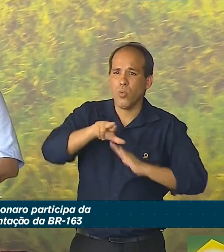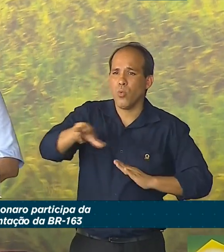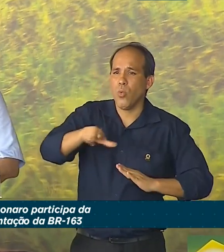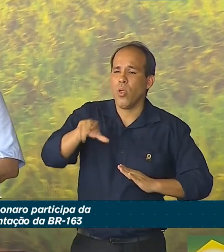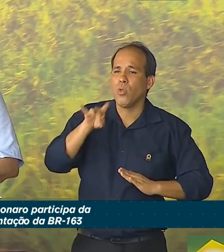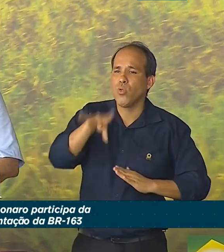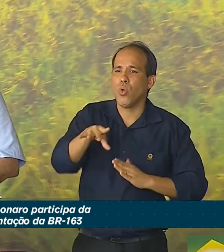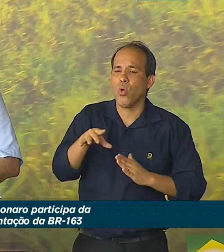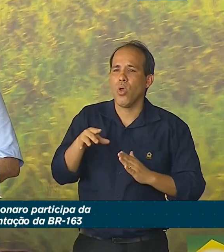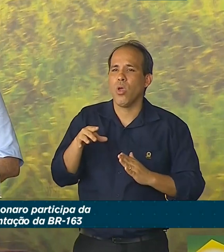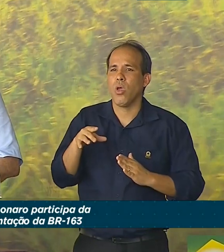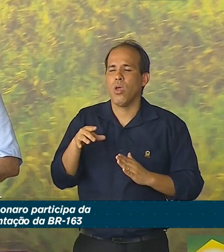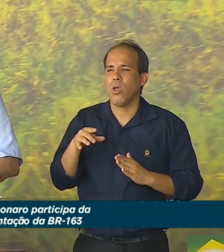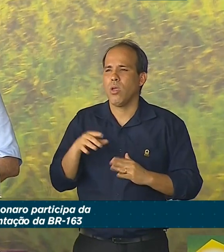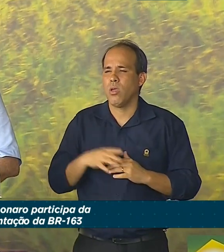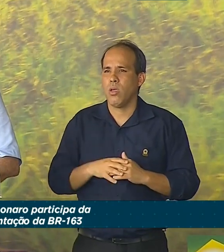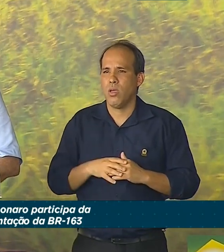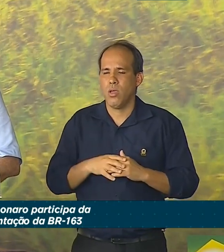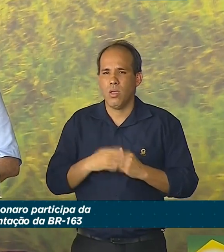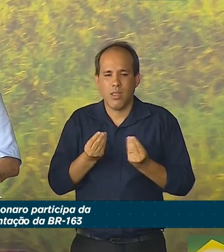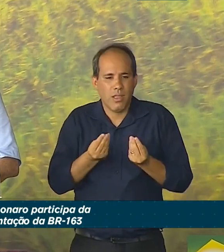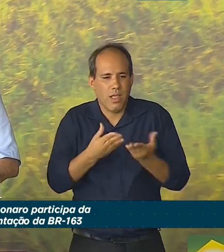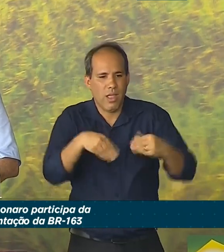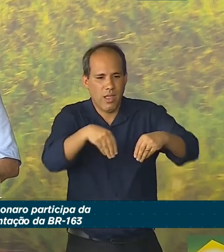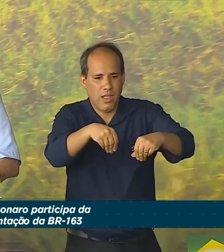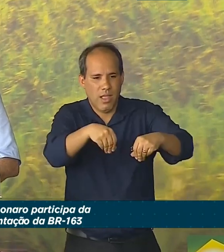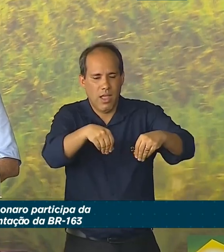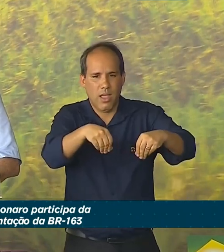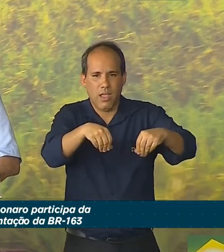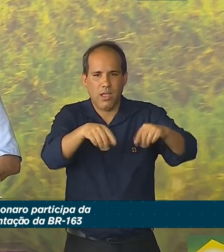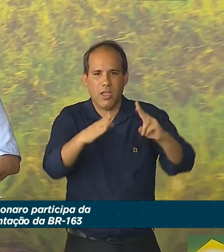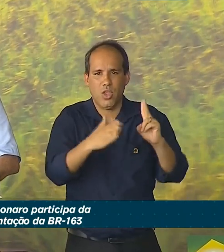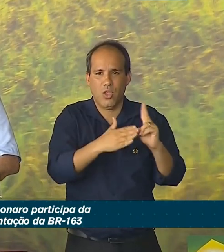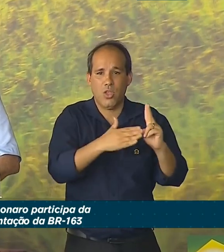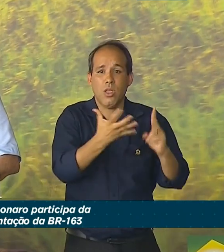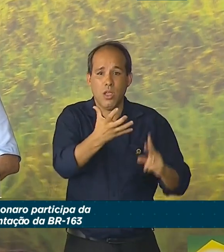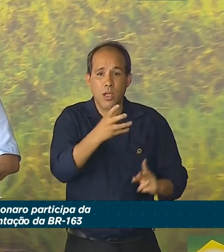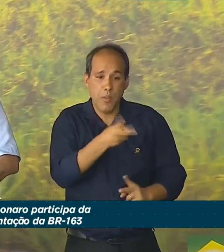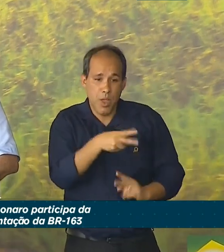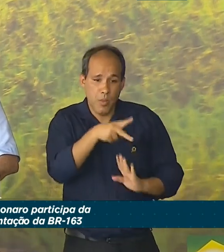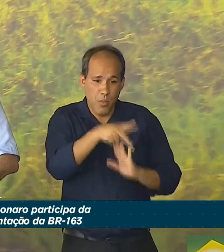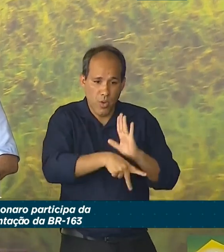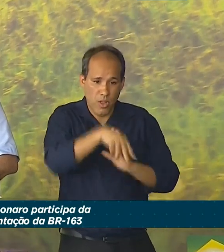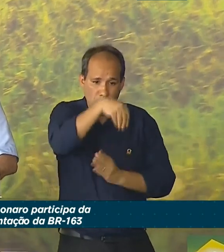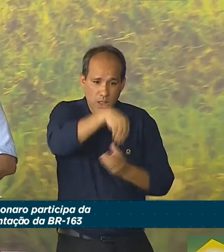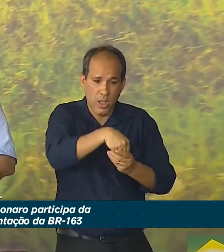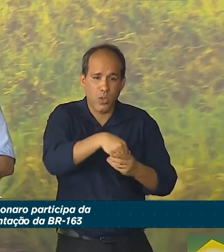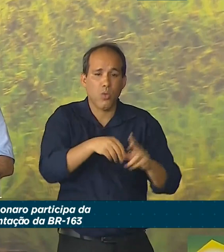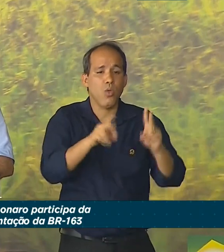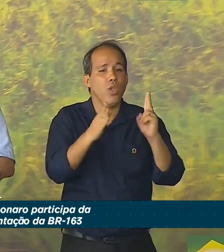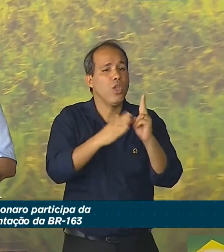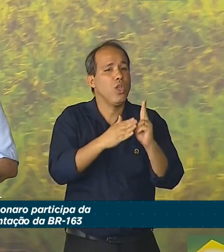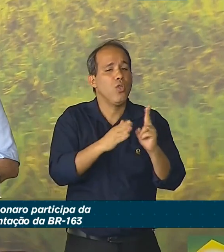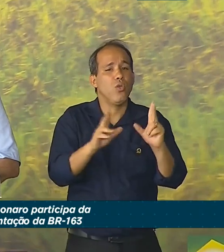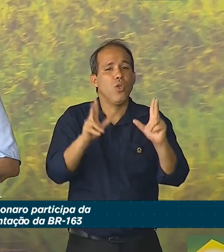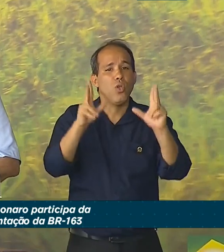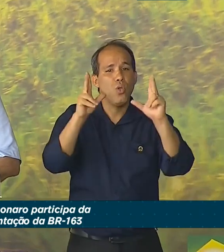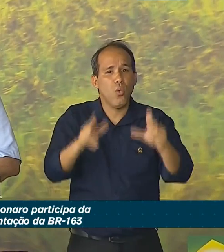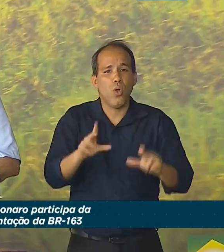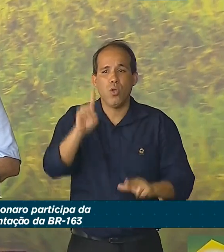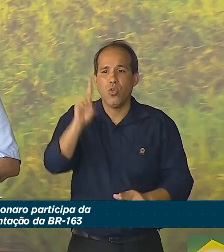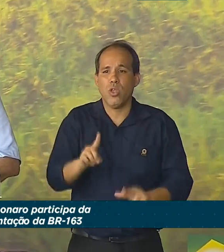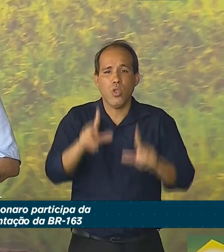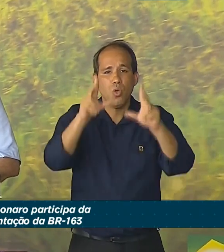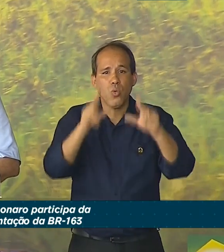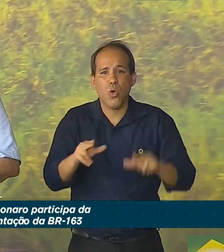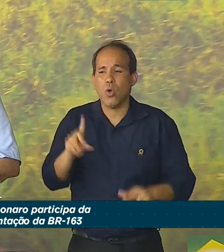dar direito a que se garimpe em terra indígena. Nós queremos, nesse projeto, que o índio tenha o mesmo direito que o seu irmão fazendeiro